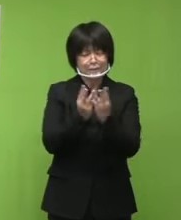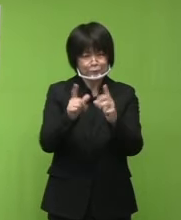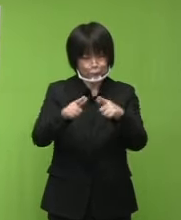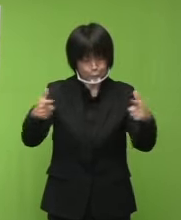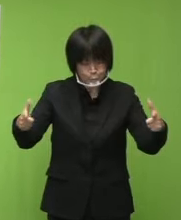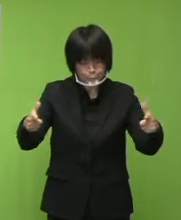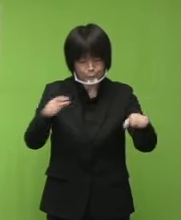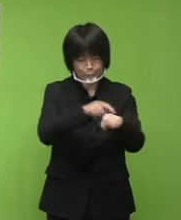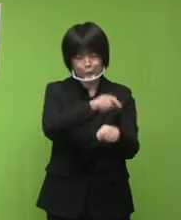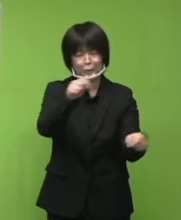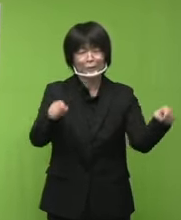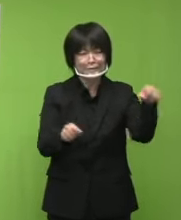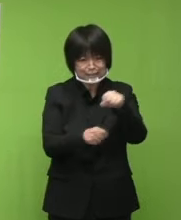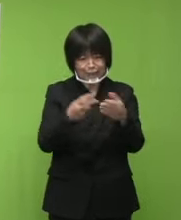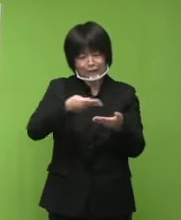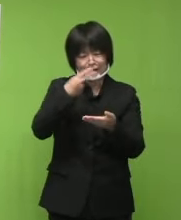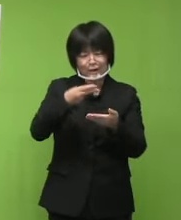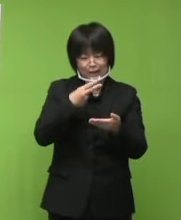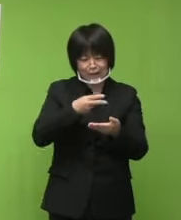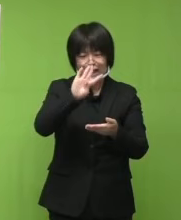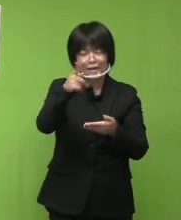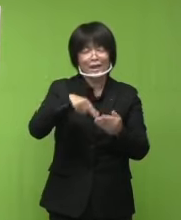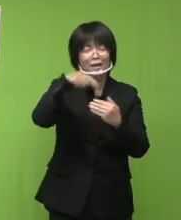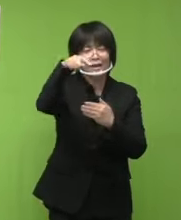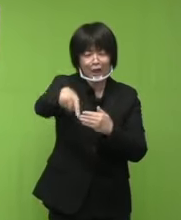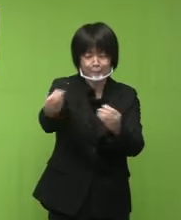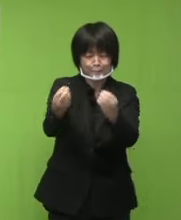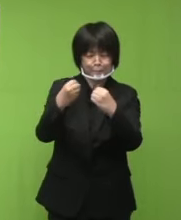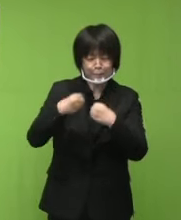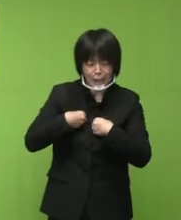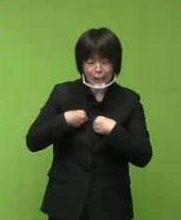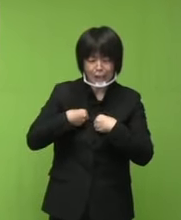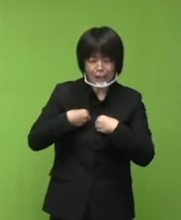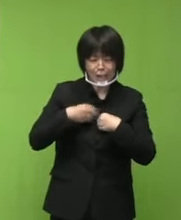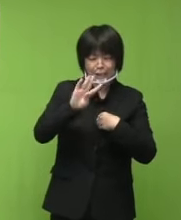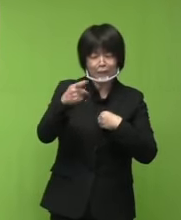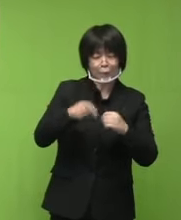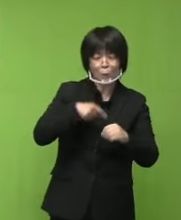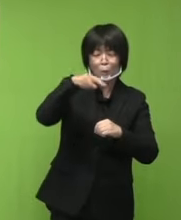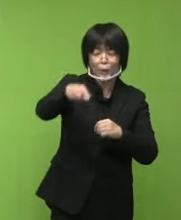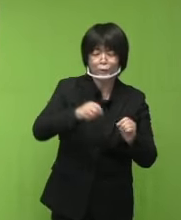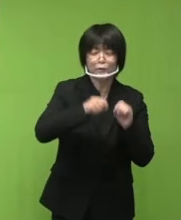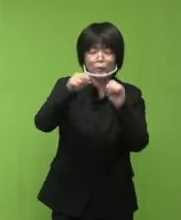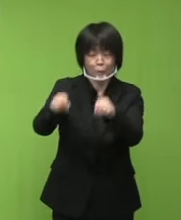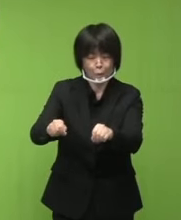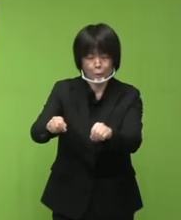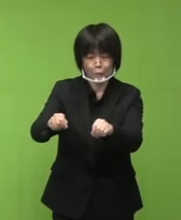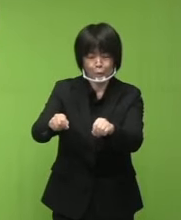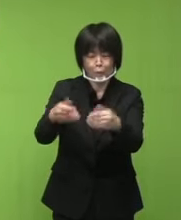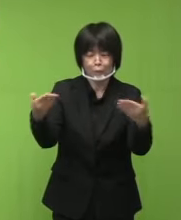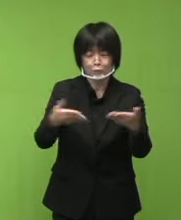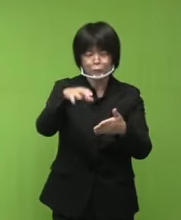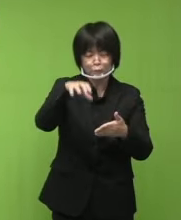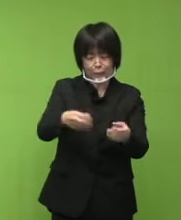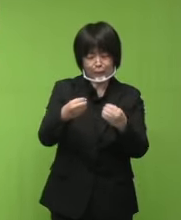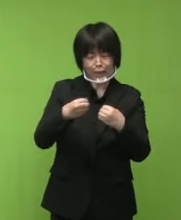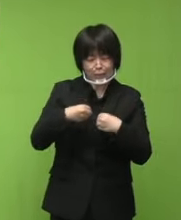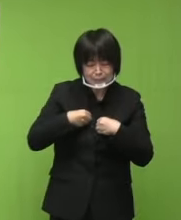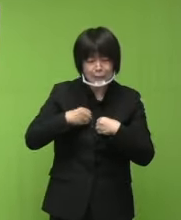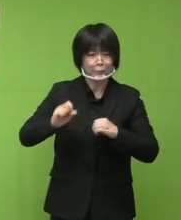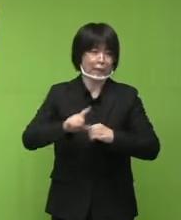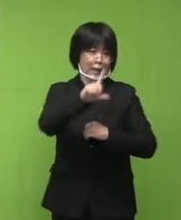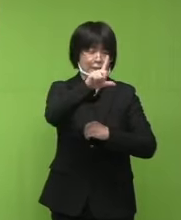飲食、また先ほど言いましたように県外由来も増えてますので、県境を越える移動、そして職場の感染も引き続き高い割合を占めてます